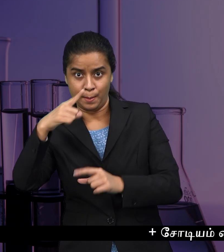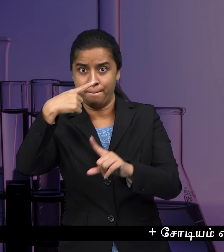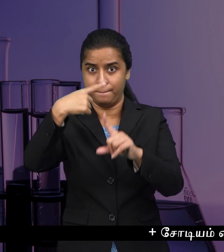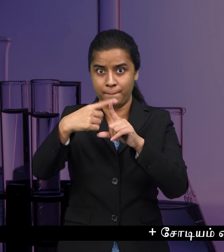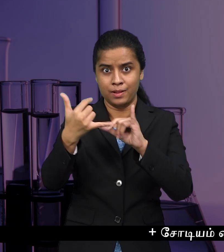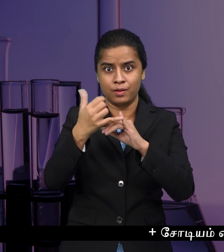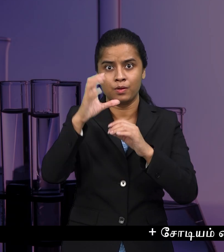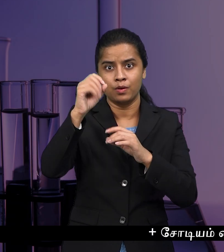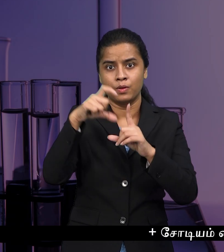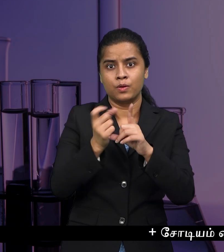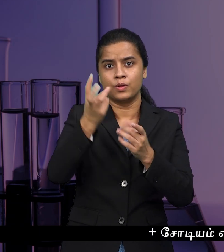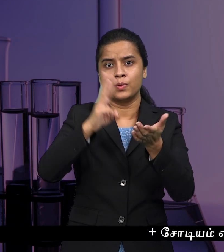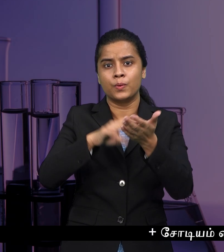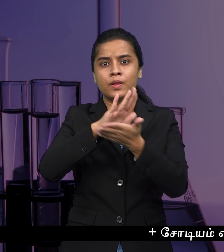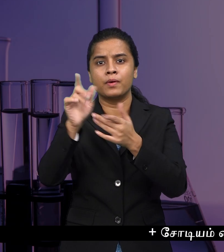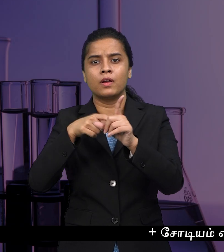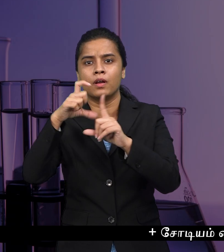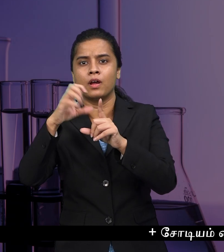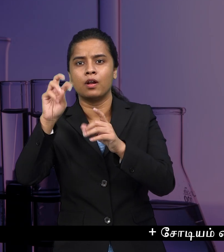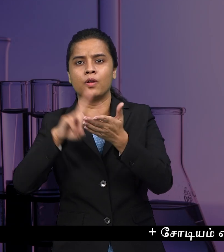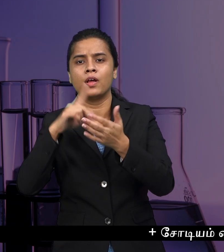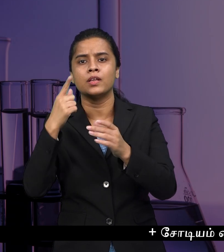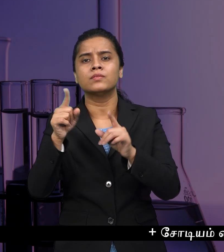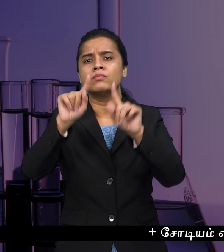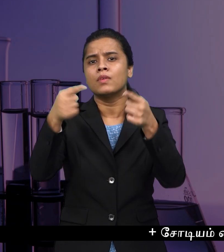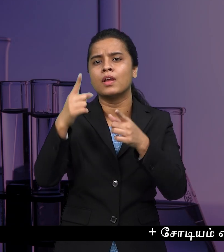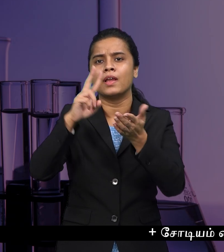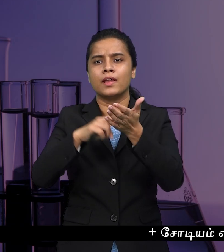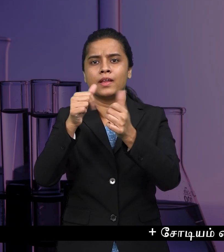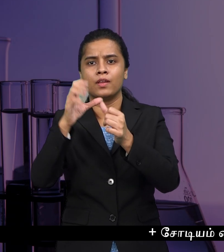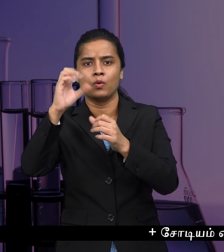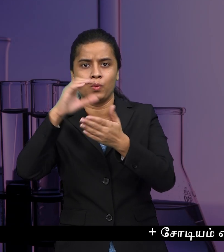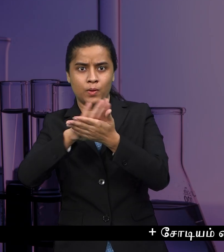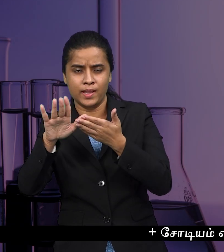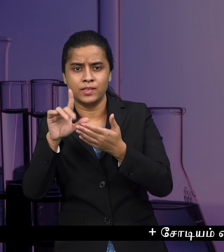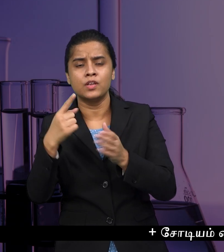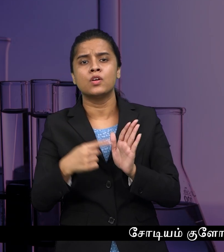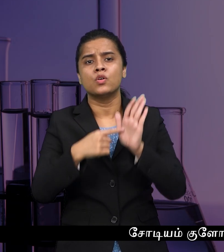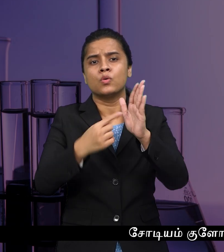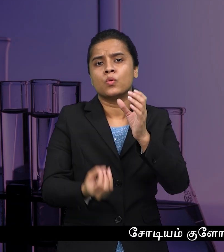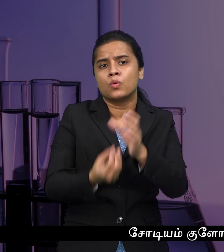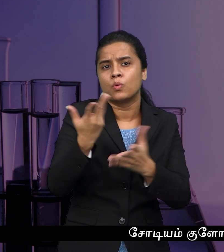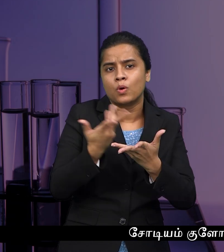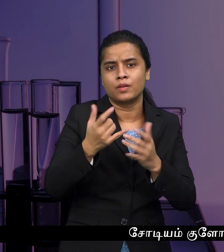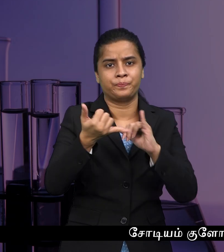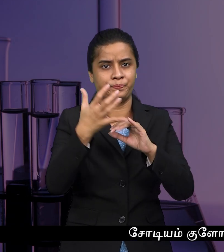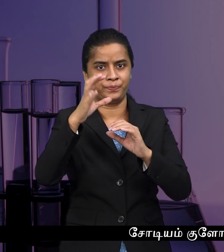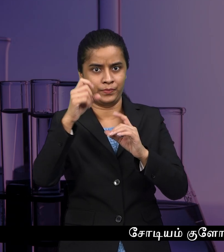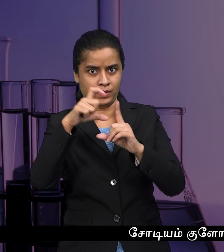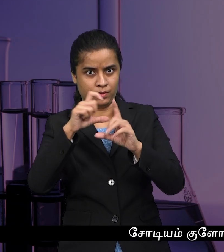சோடியம் ஹைட்ராக்சைடு, அதாவது NaOH. சோடியம் குளோரைடு, அதாவது